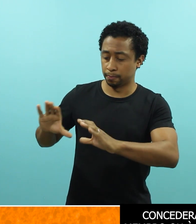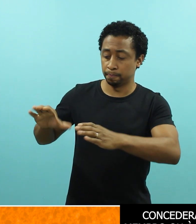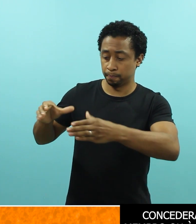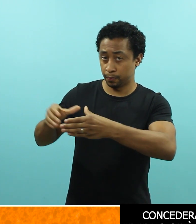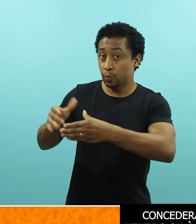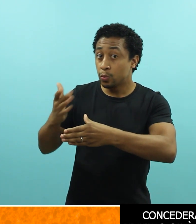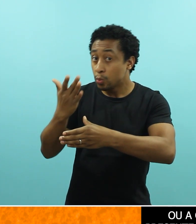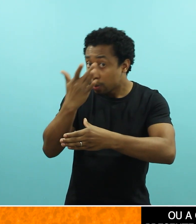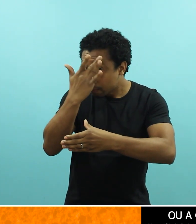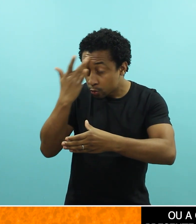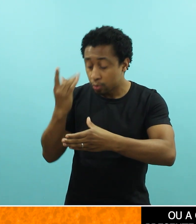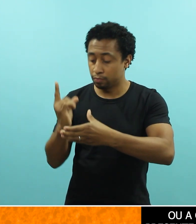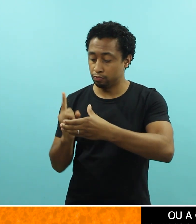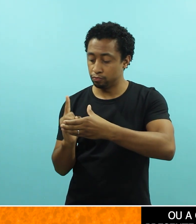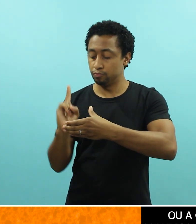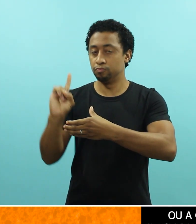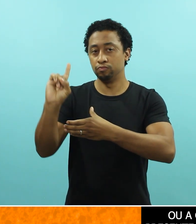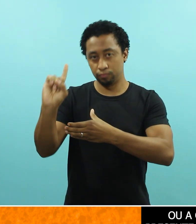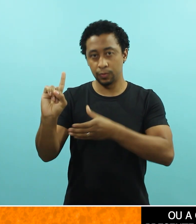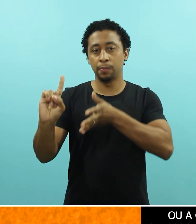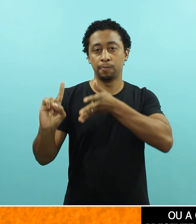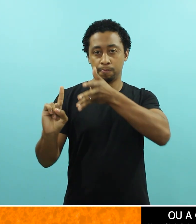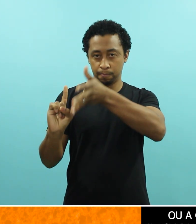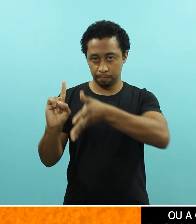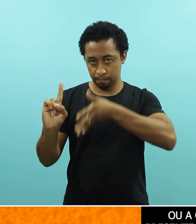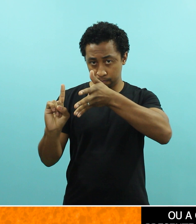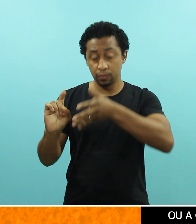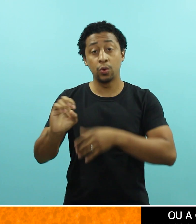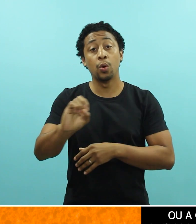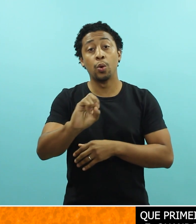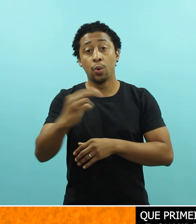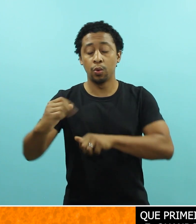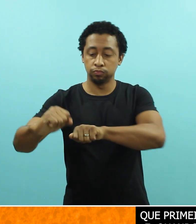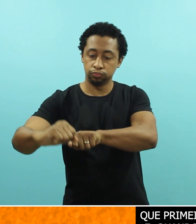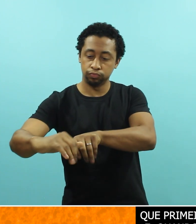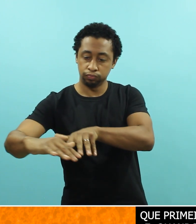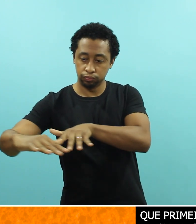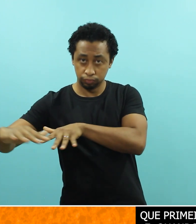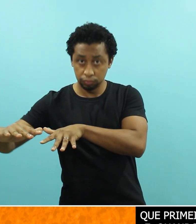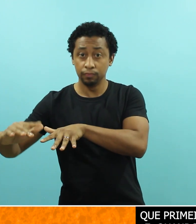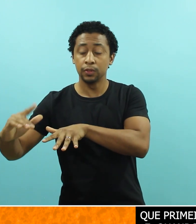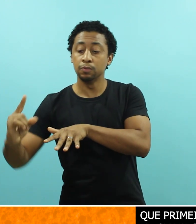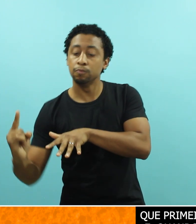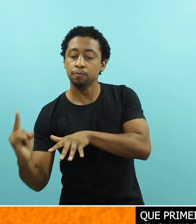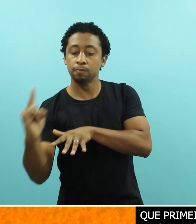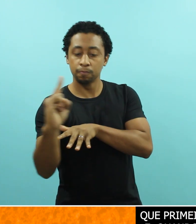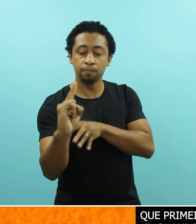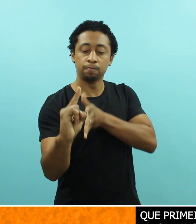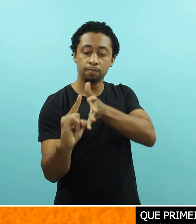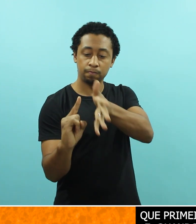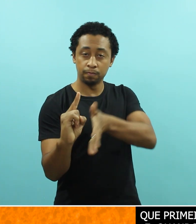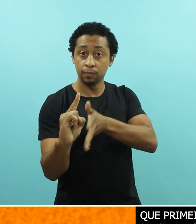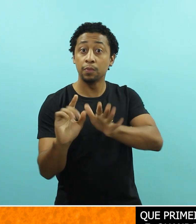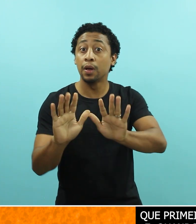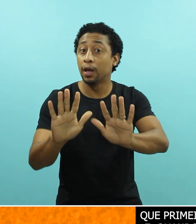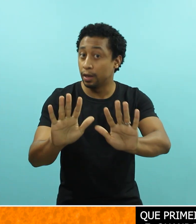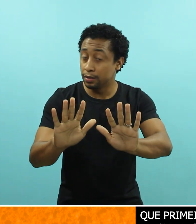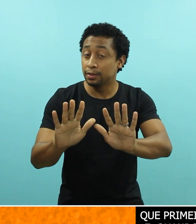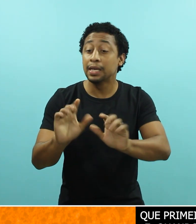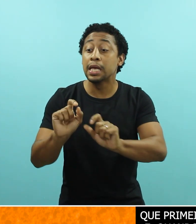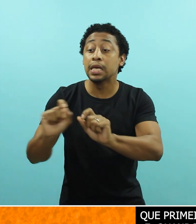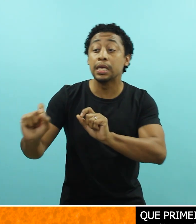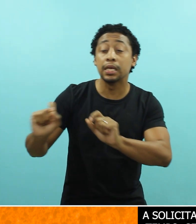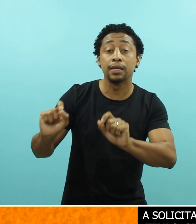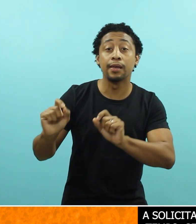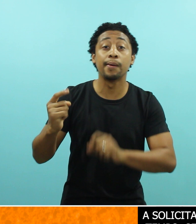membra do grupo ou a qualquer presente no auditório que primeiro solicitar, e quando dois